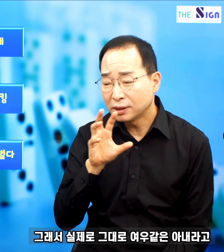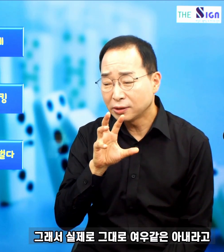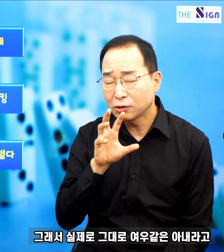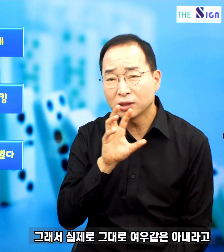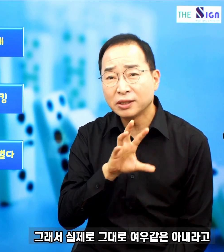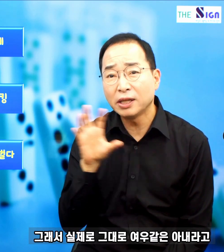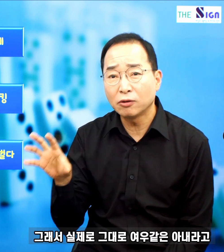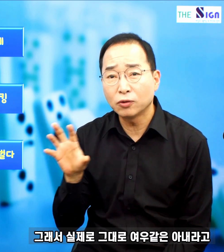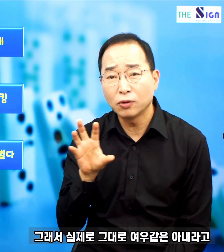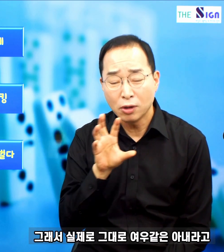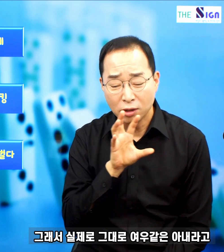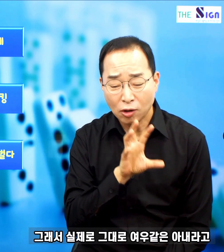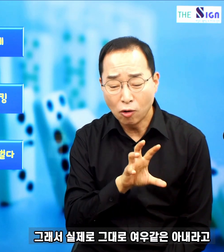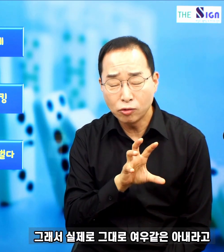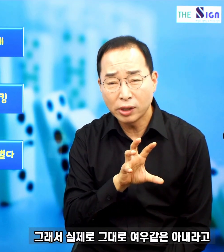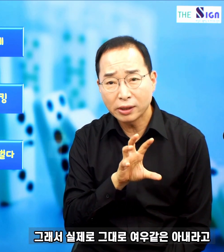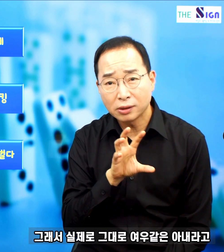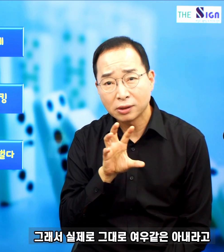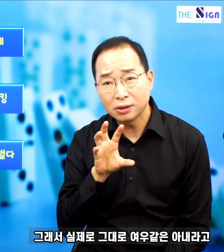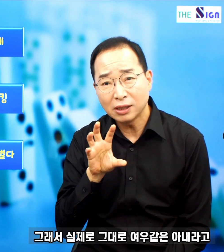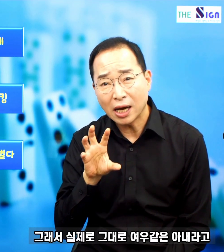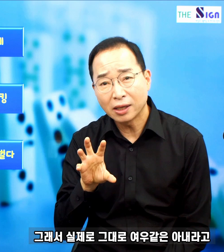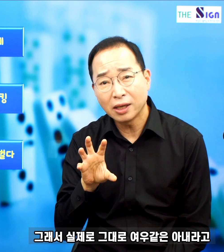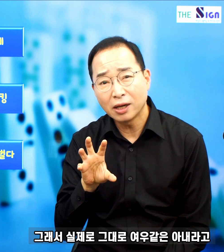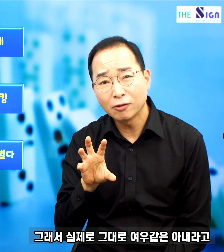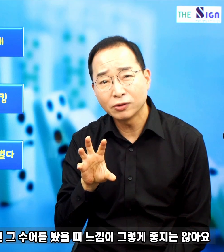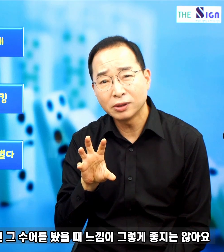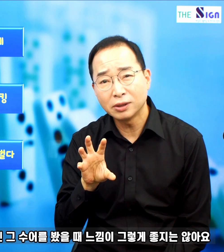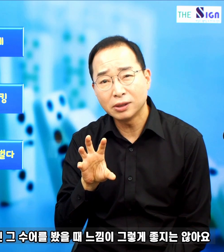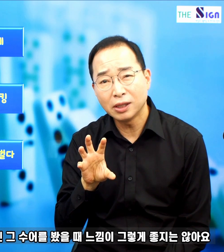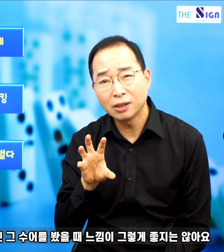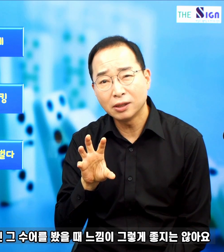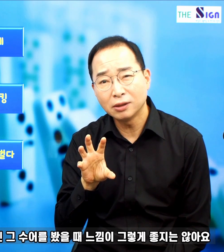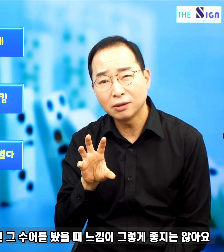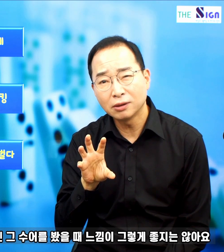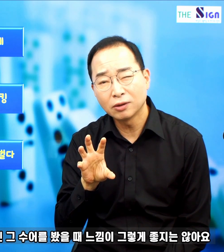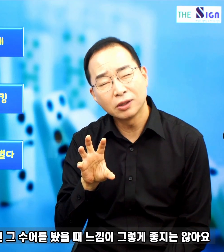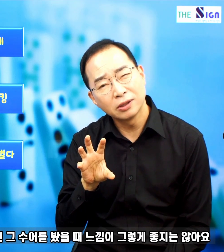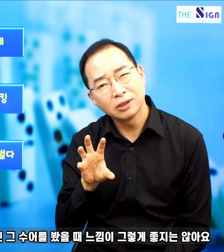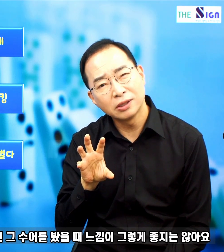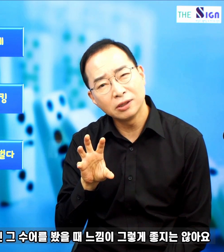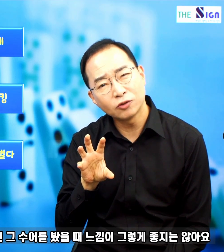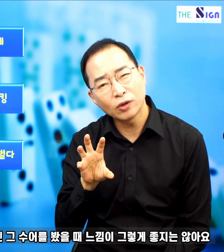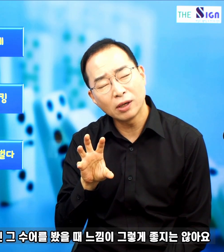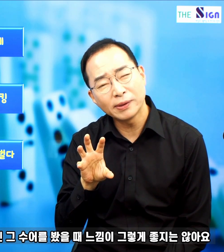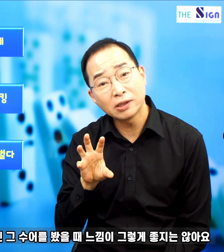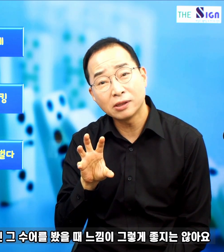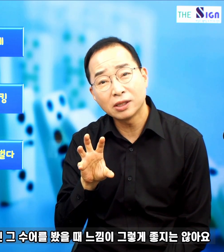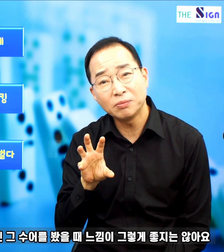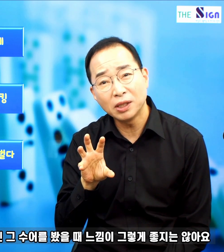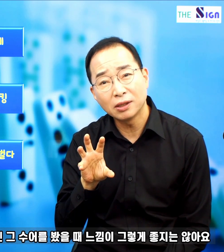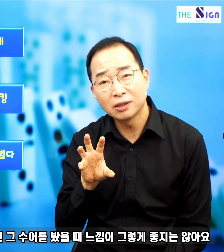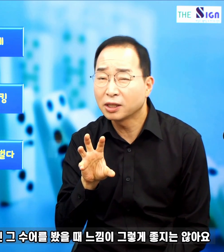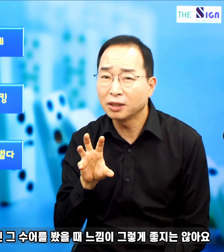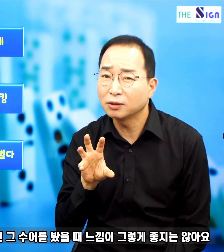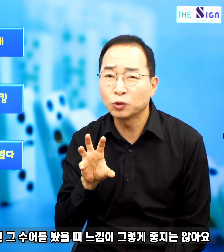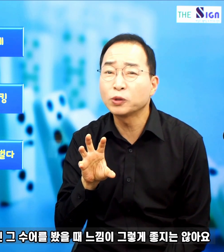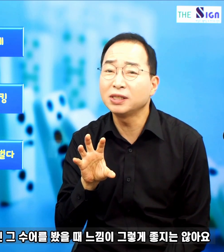실제로 그대로 여우 같은 아내라고 쓰기에는 그 수화를 봤을 때 느낌이 그렇게 좋지는